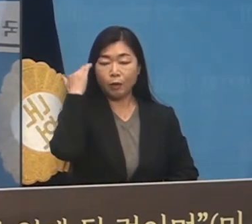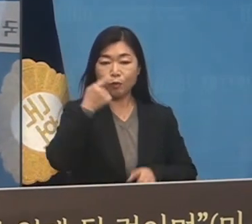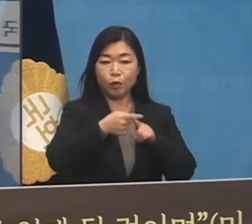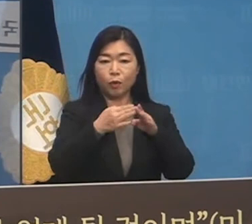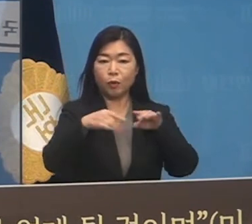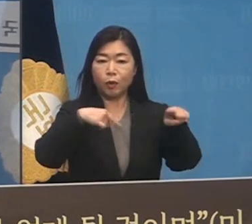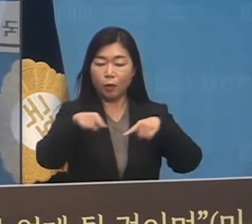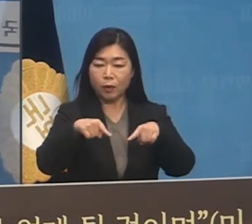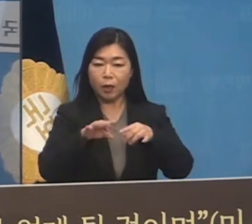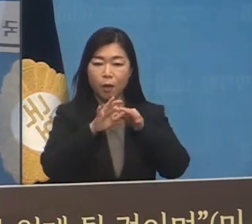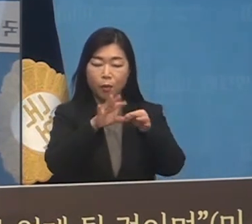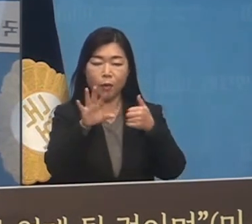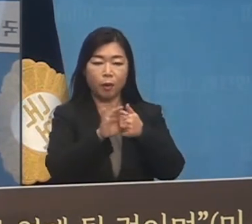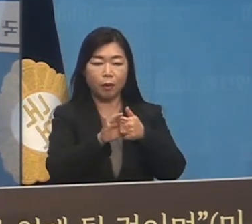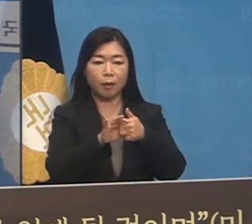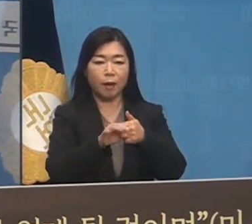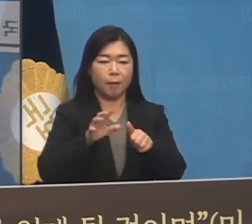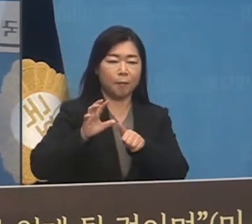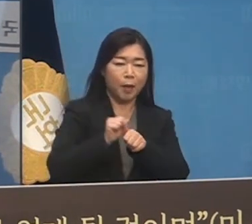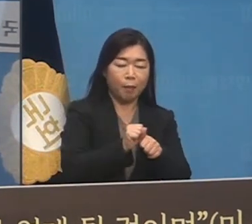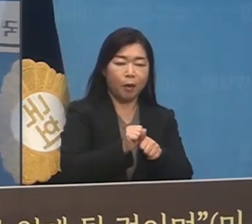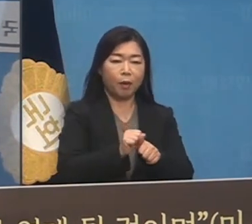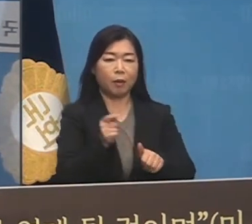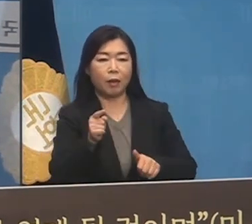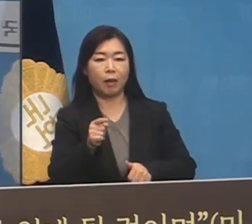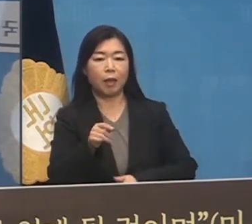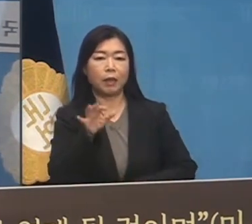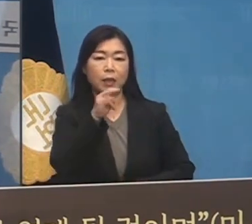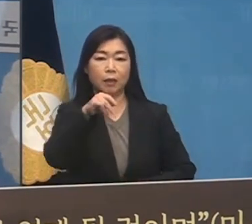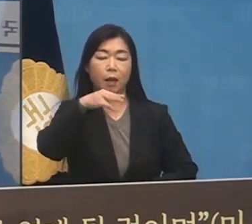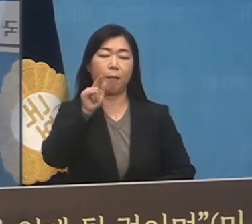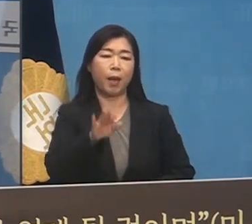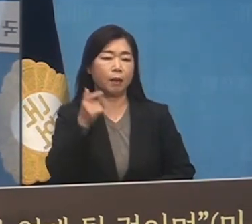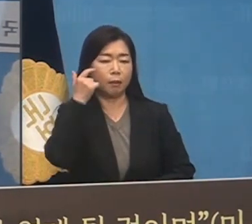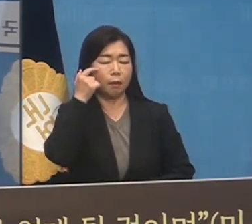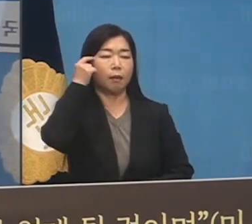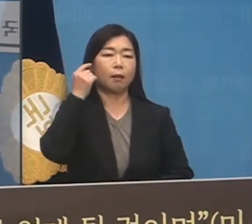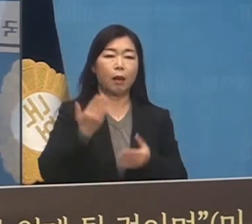정치 현장에 아합과 이세벨을 연상케 하는